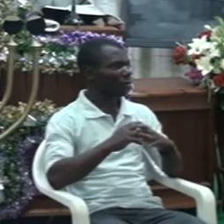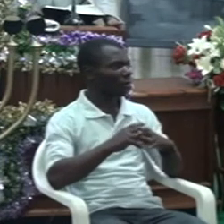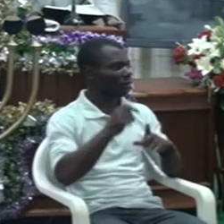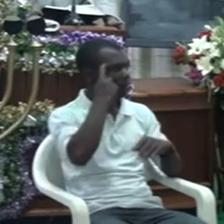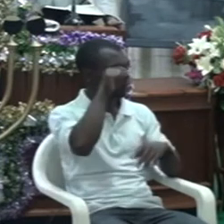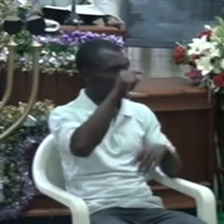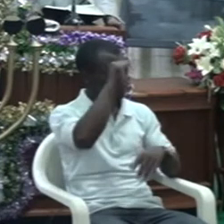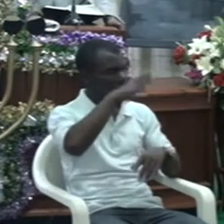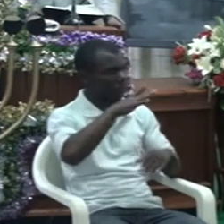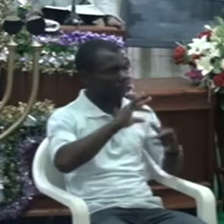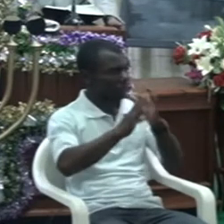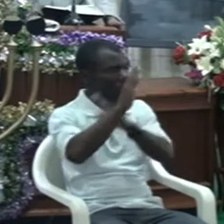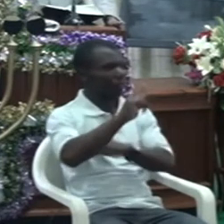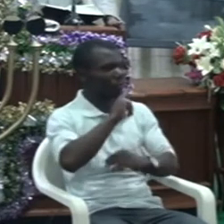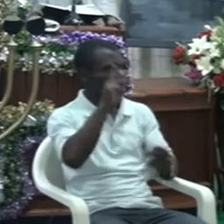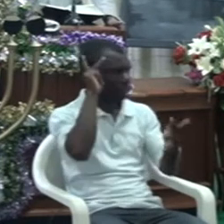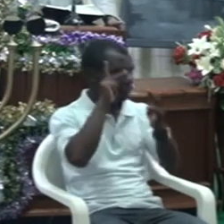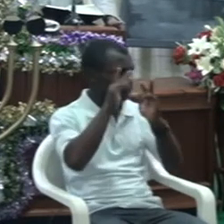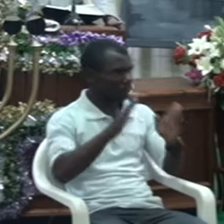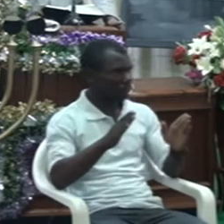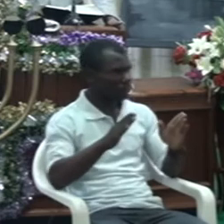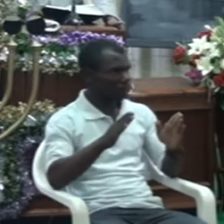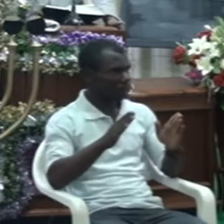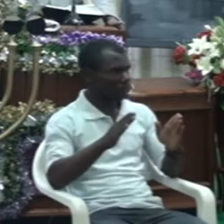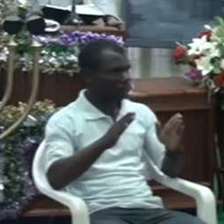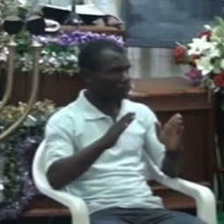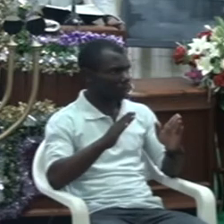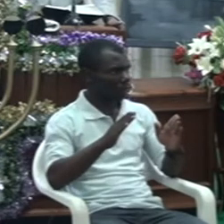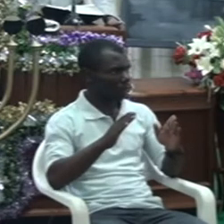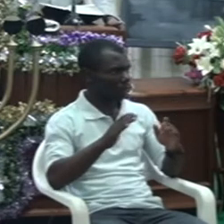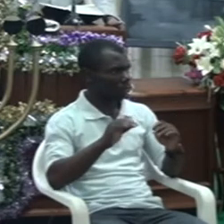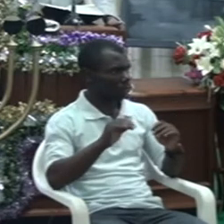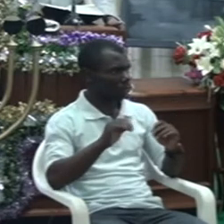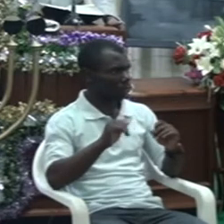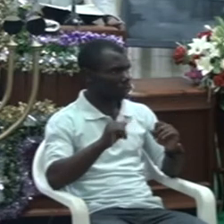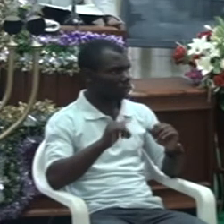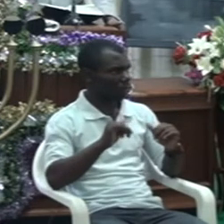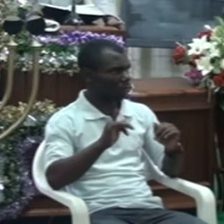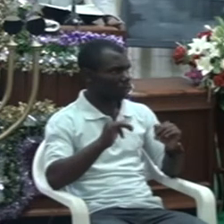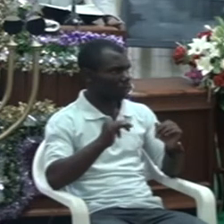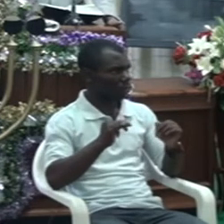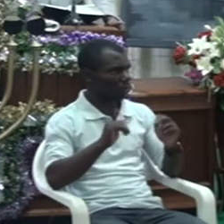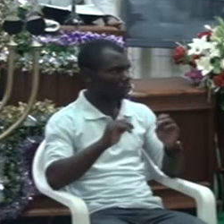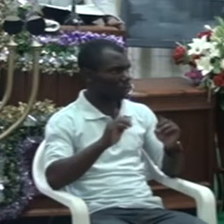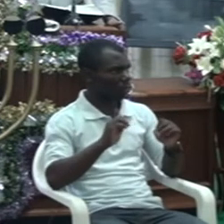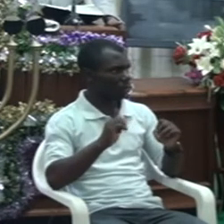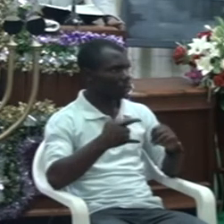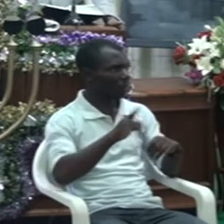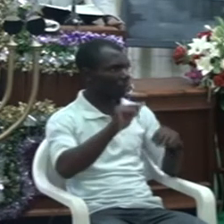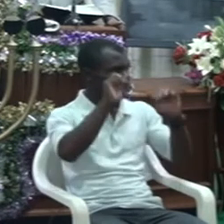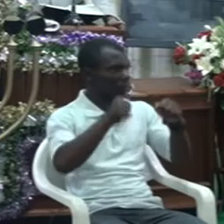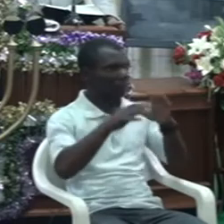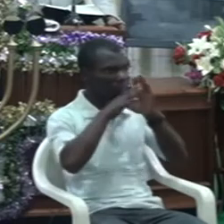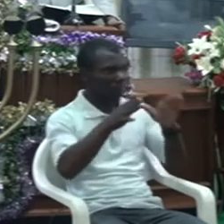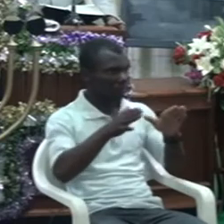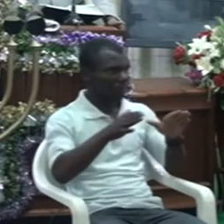Pour que l'homme de Dieu soit parfait. Kwa yeye kuwa libéré. Avec des faux esprits, ouais, écoutez, on a